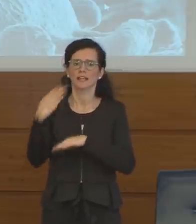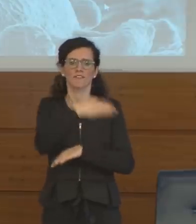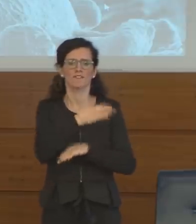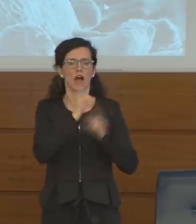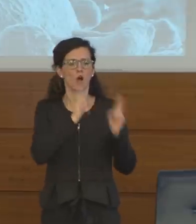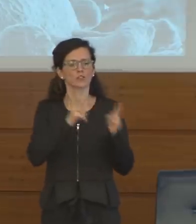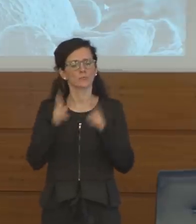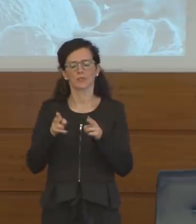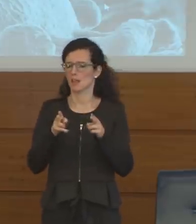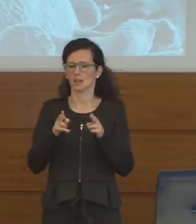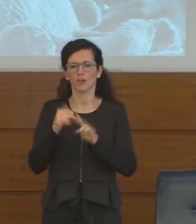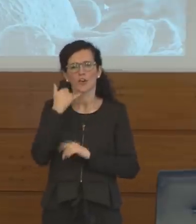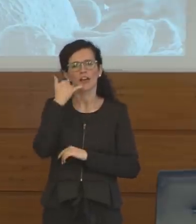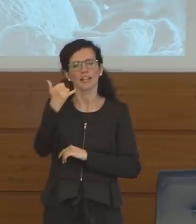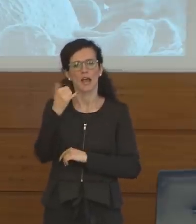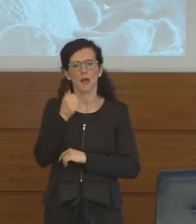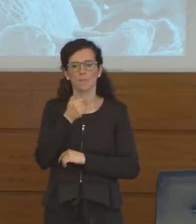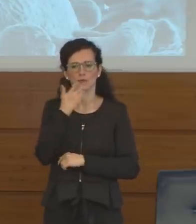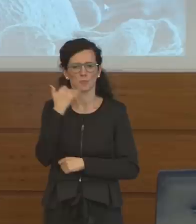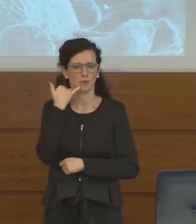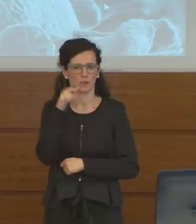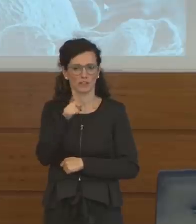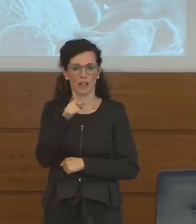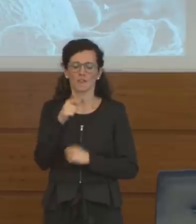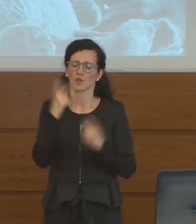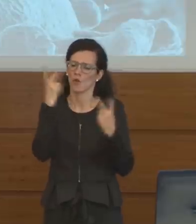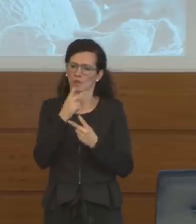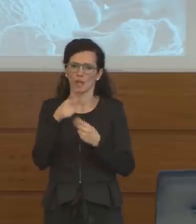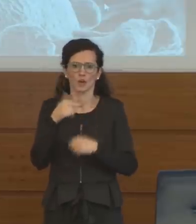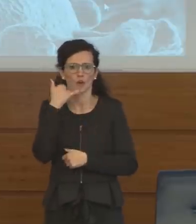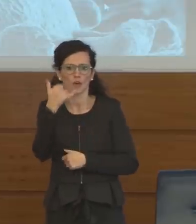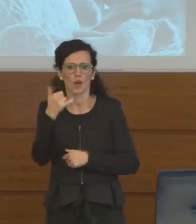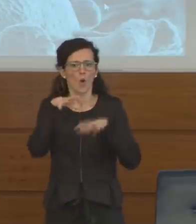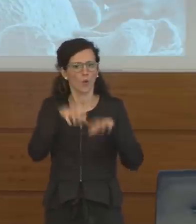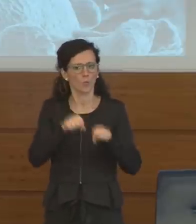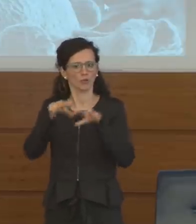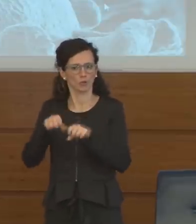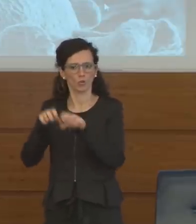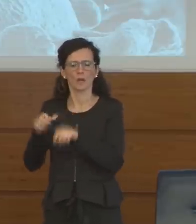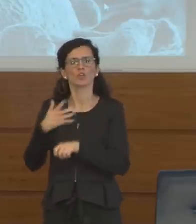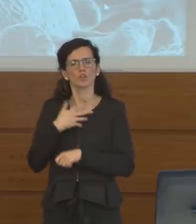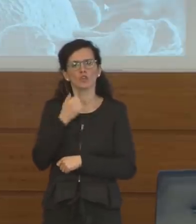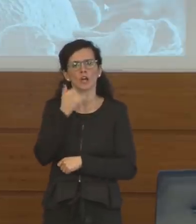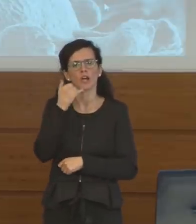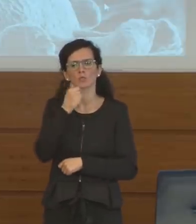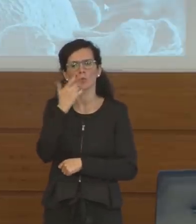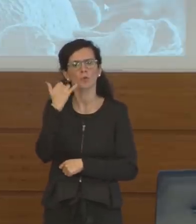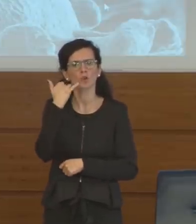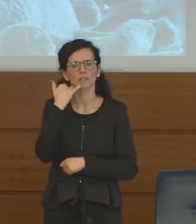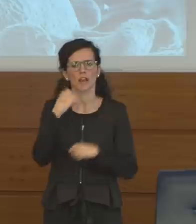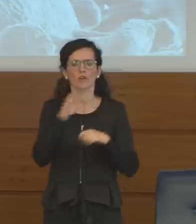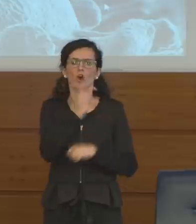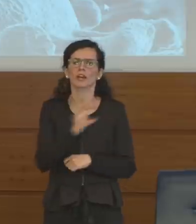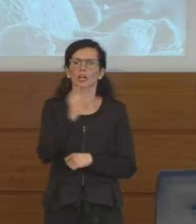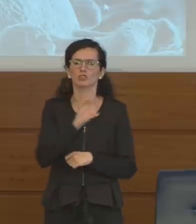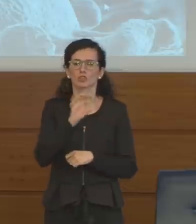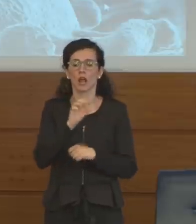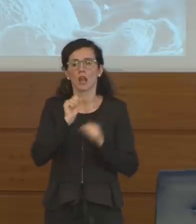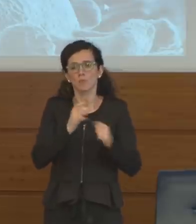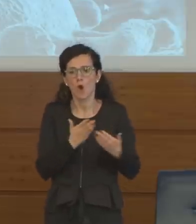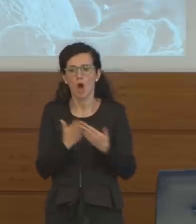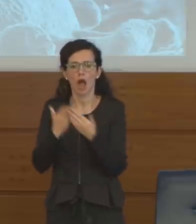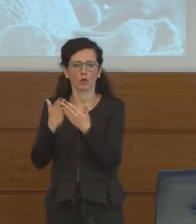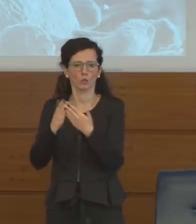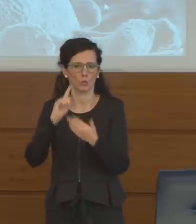ospedale ma chiamare i numeri, che mi rendo conto che in questo momento sono intasati, ma ci sono anche alcuni numeri regionali che aiutano un po' a decongestionare la